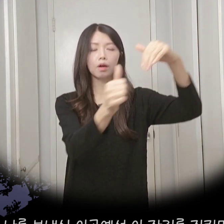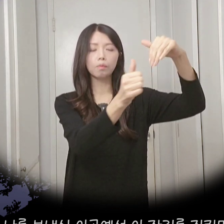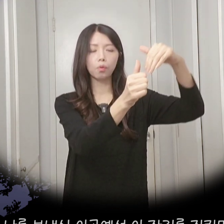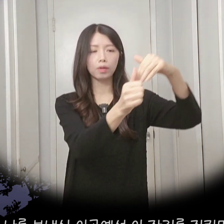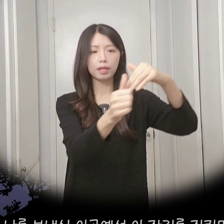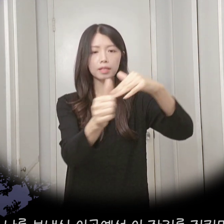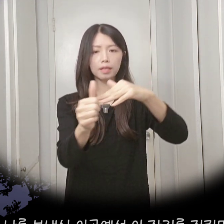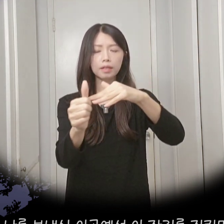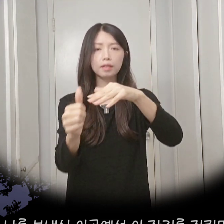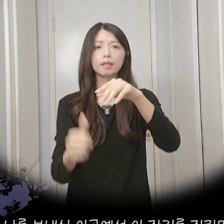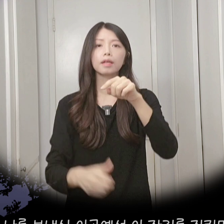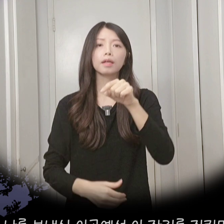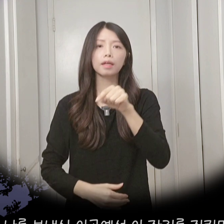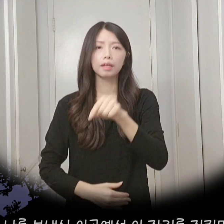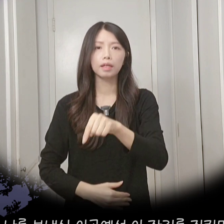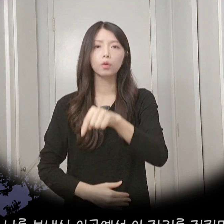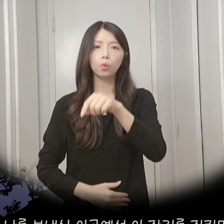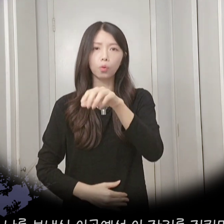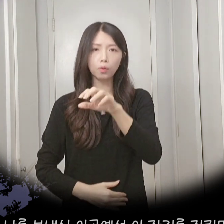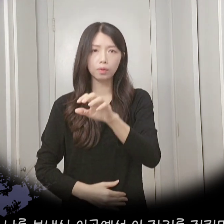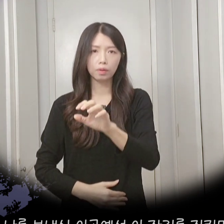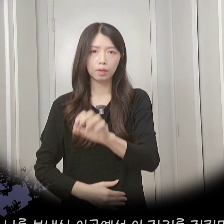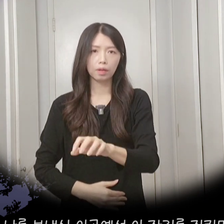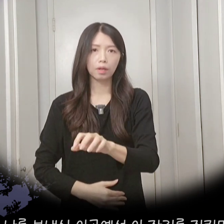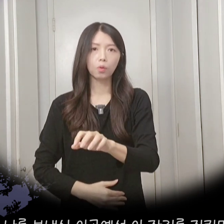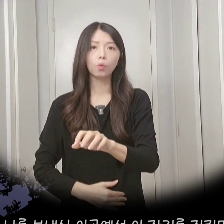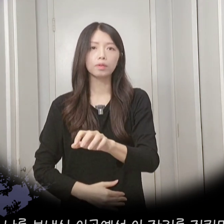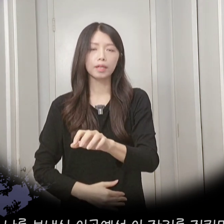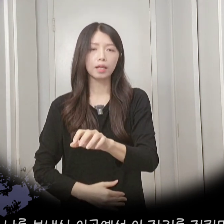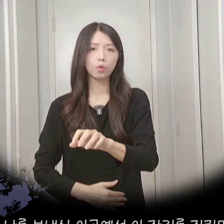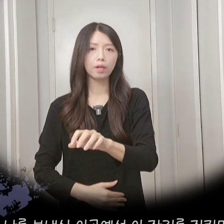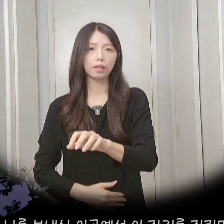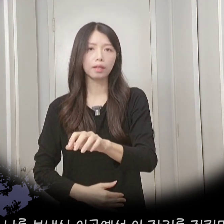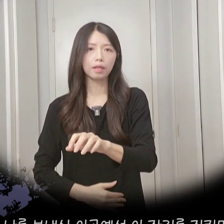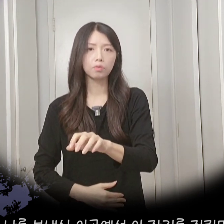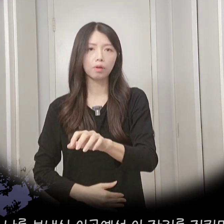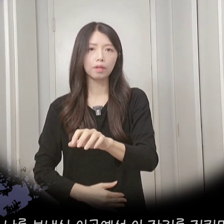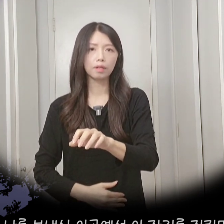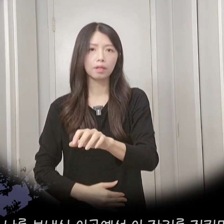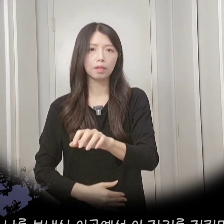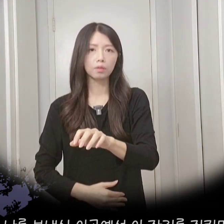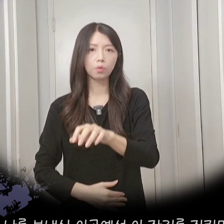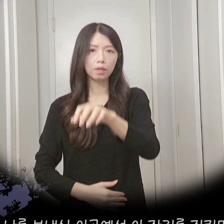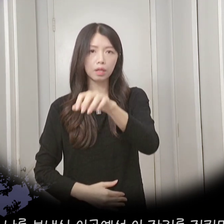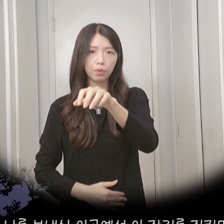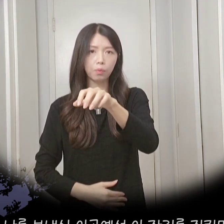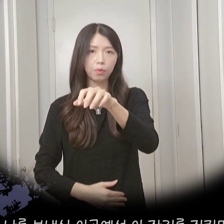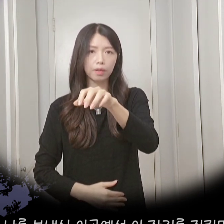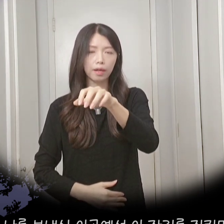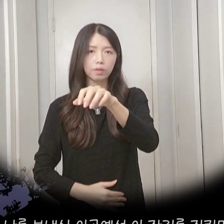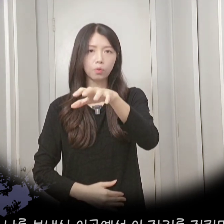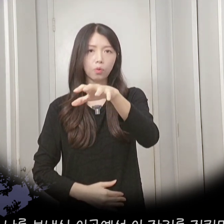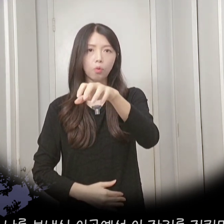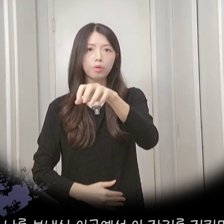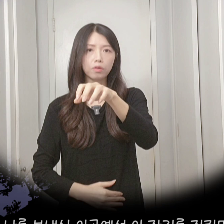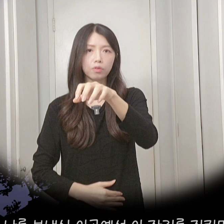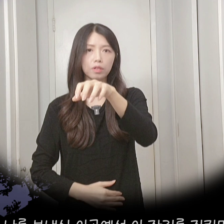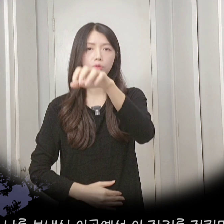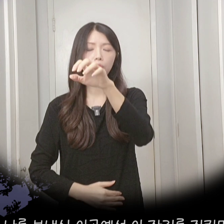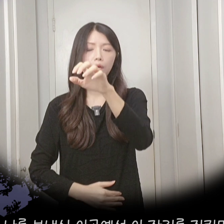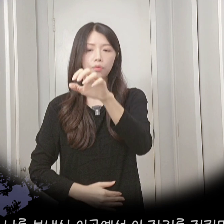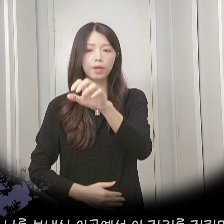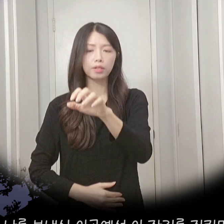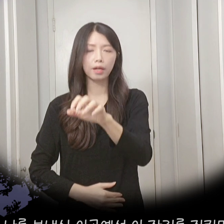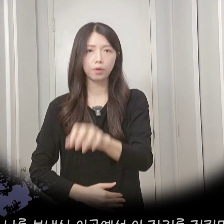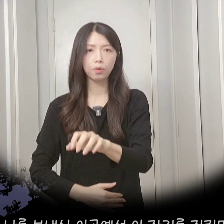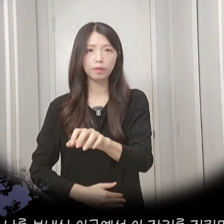돼요. 보내신 이곳. 곳, 장소를 나타내는 수어는 손등이 위로 보이게 손을 오므려